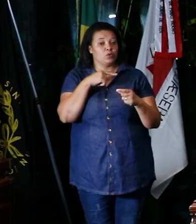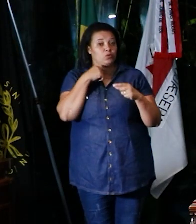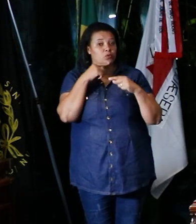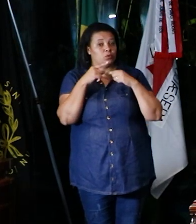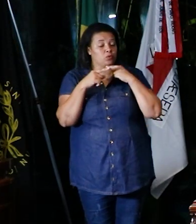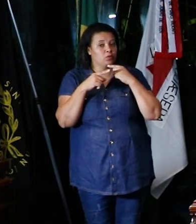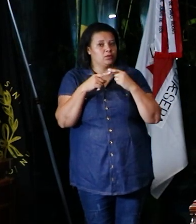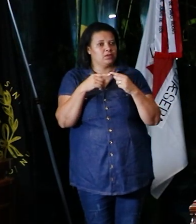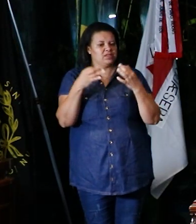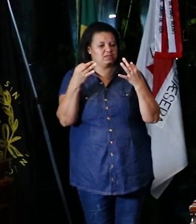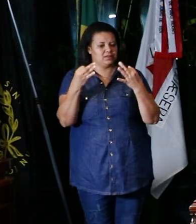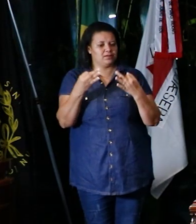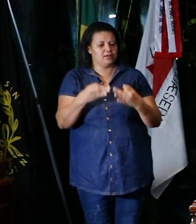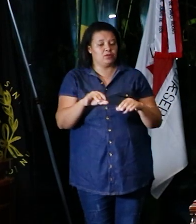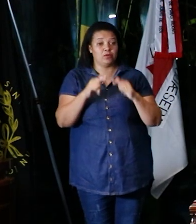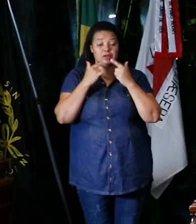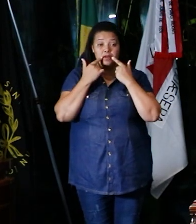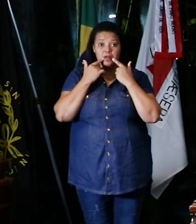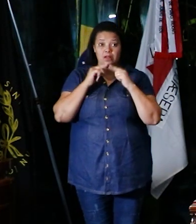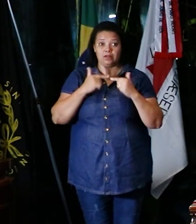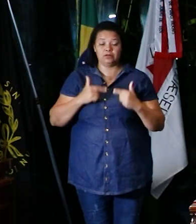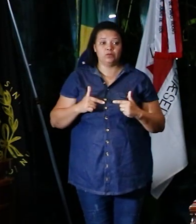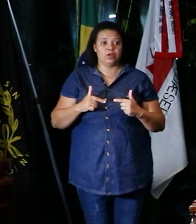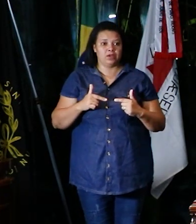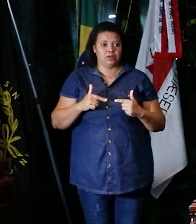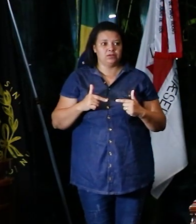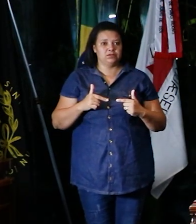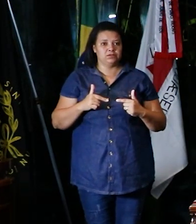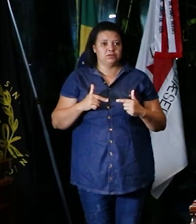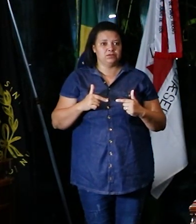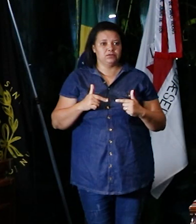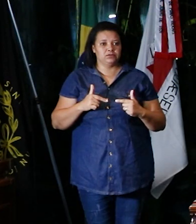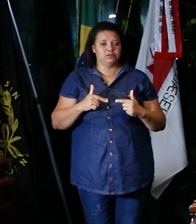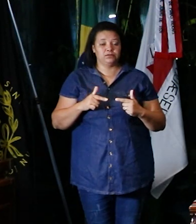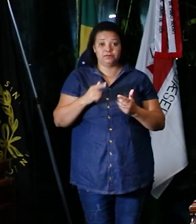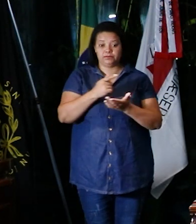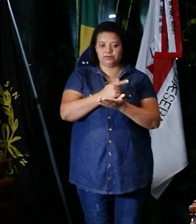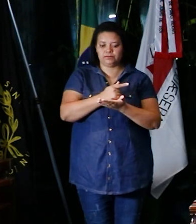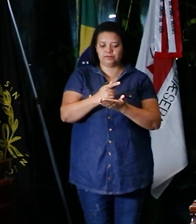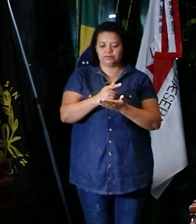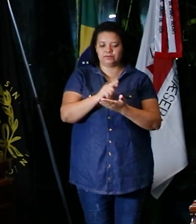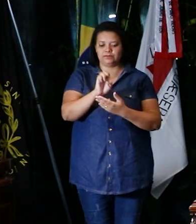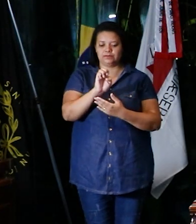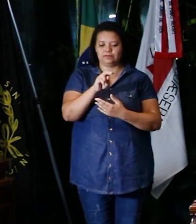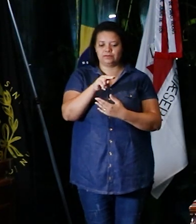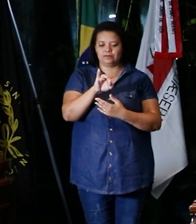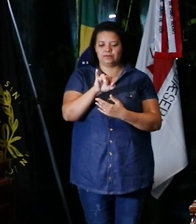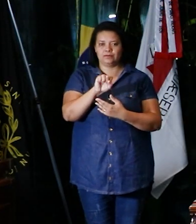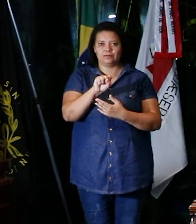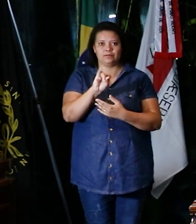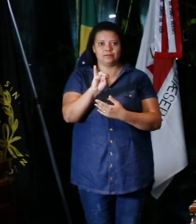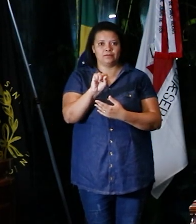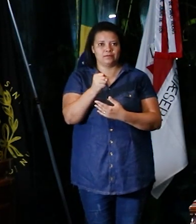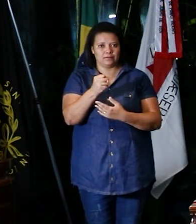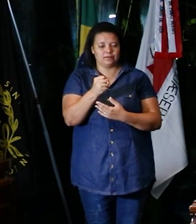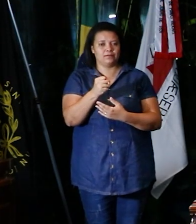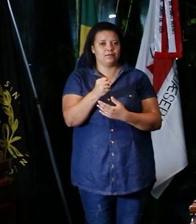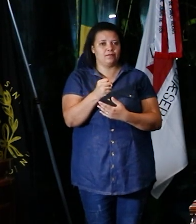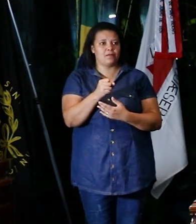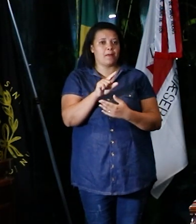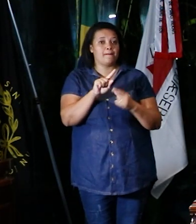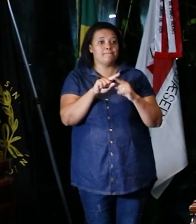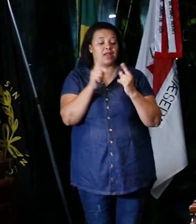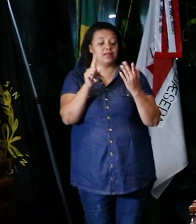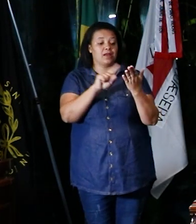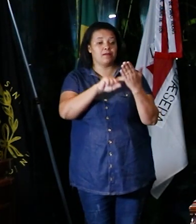É óbvio que é a linguagem do Gênesis que ele usa, mas é a